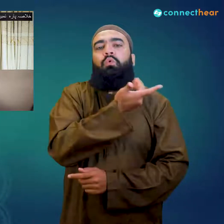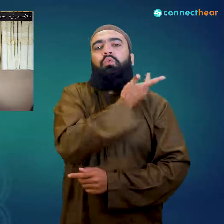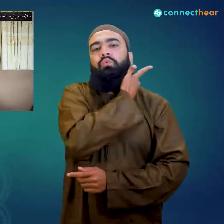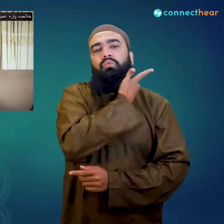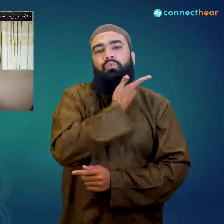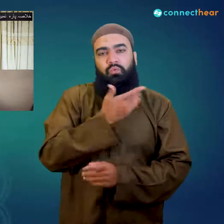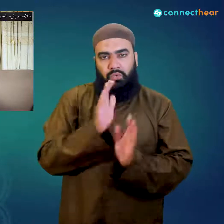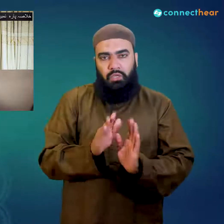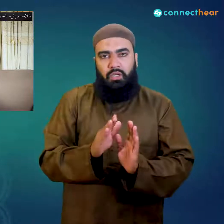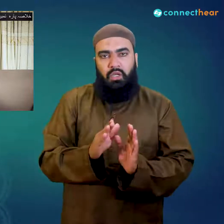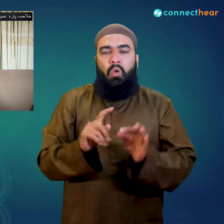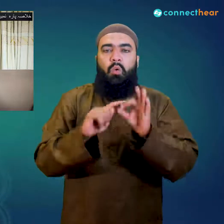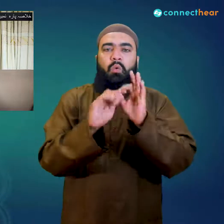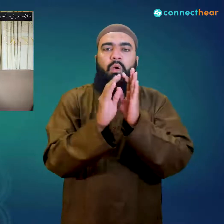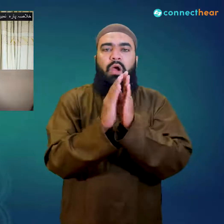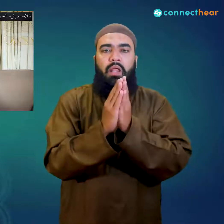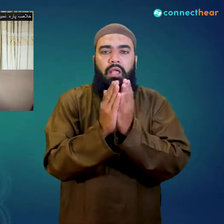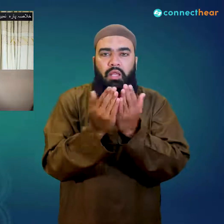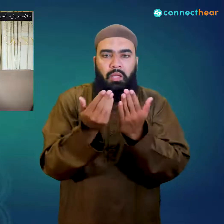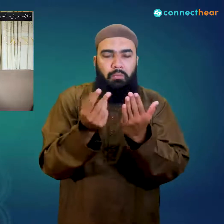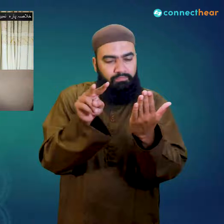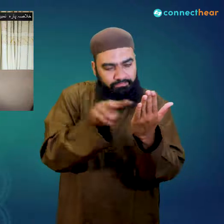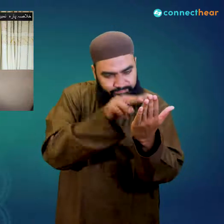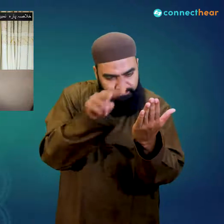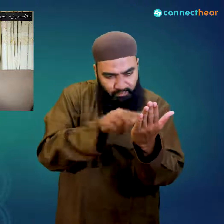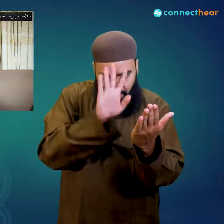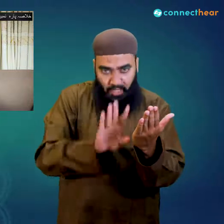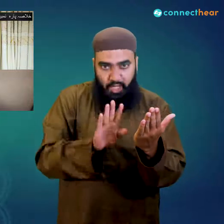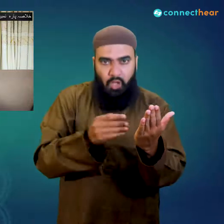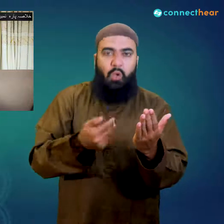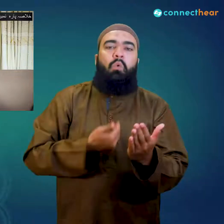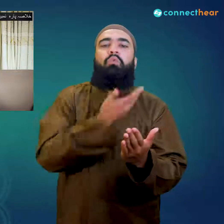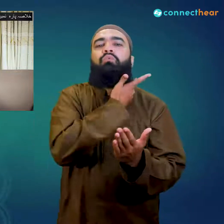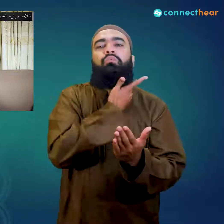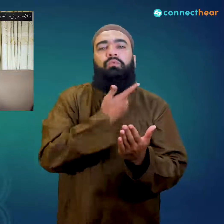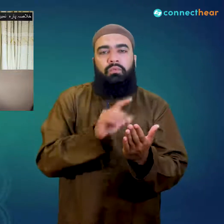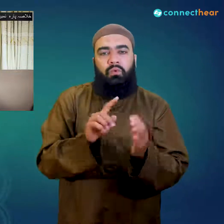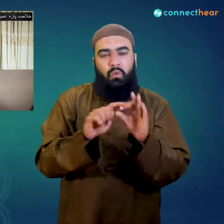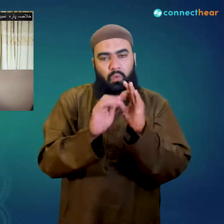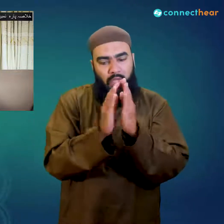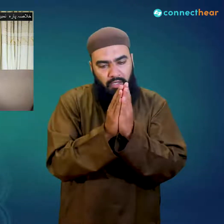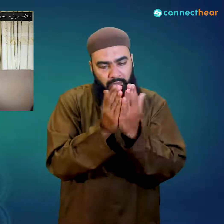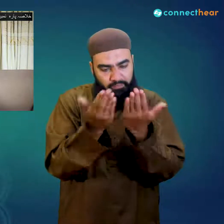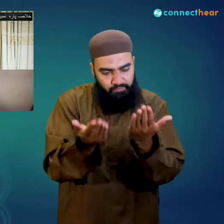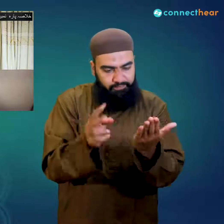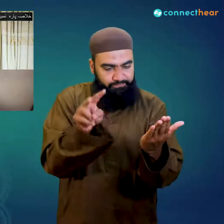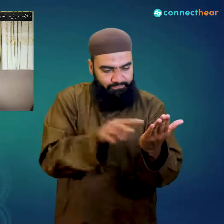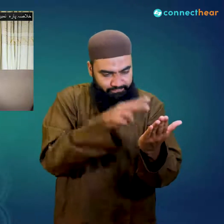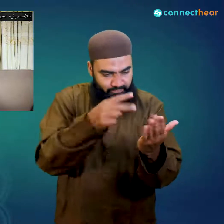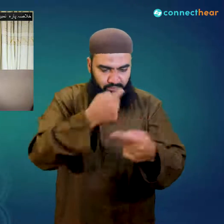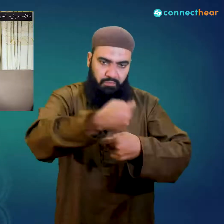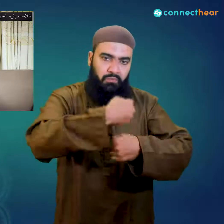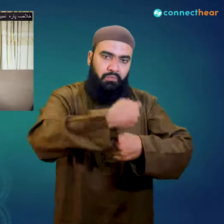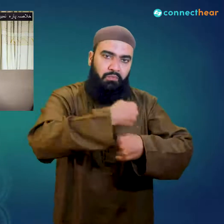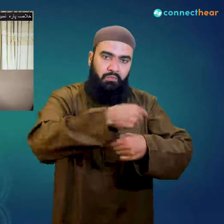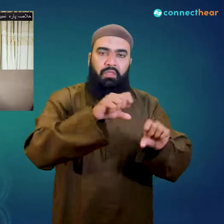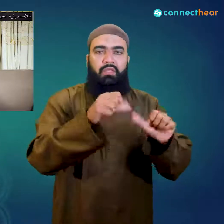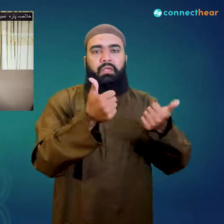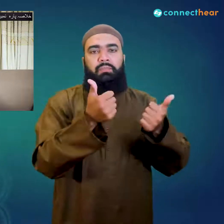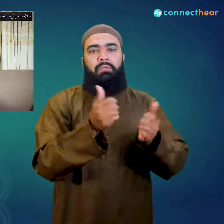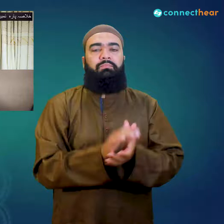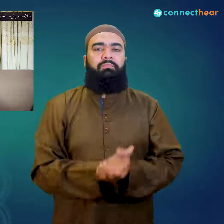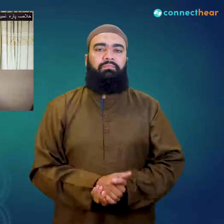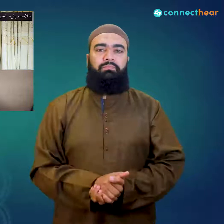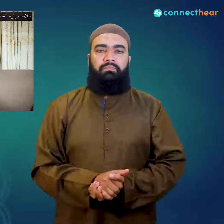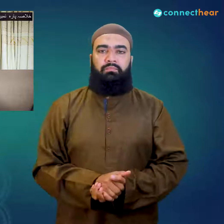کو مزید تفصیل دیکھنی ہو اور تشریح اور وضاحت چاہیے ہو تو اس آیت کے حوالے سے وہ وہاں پر اس کو